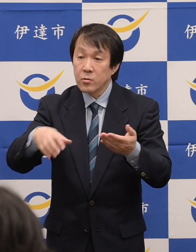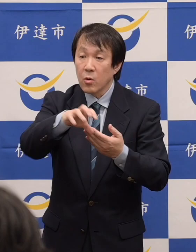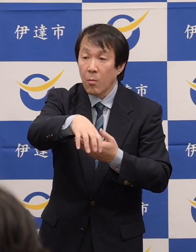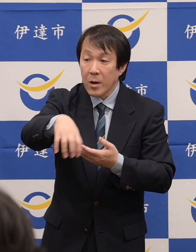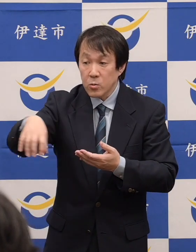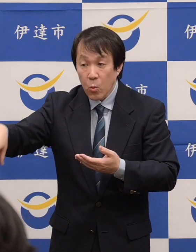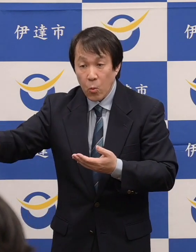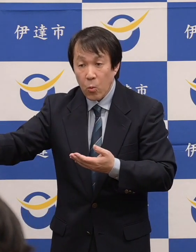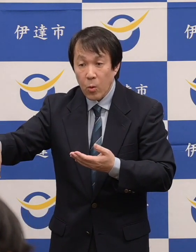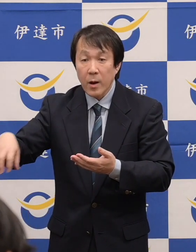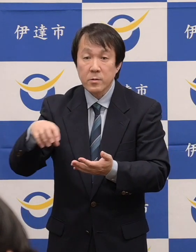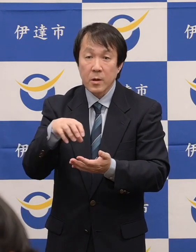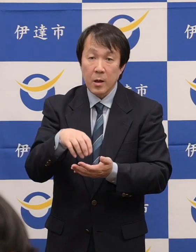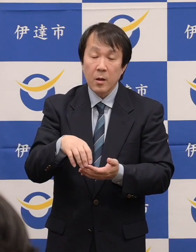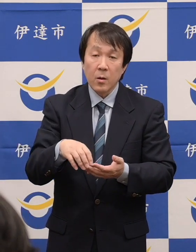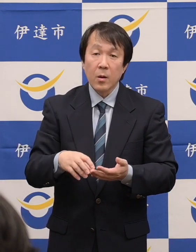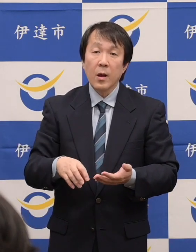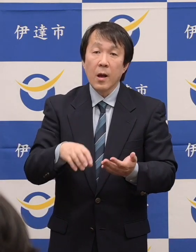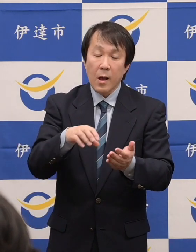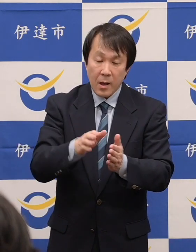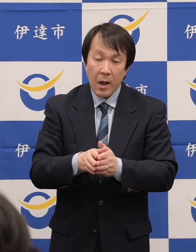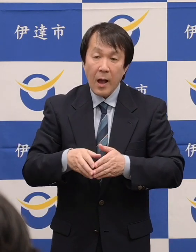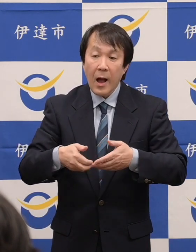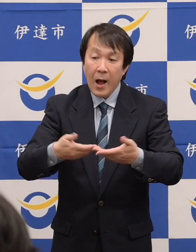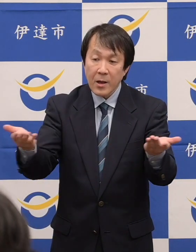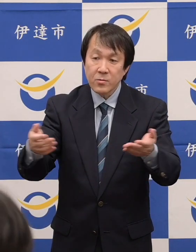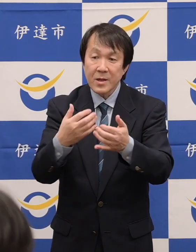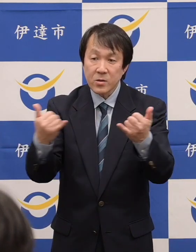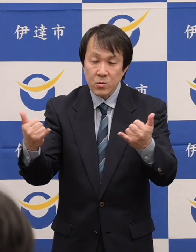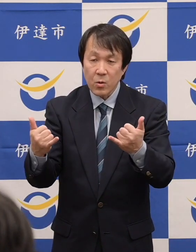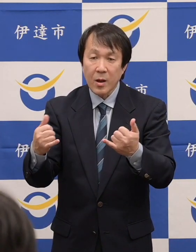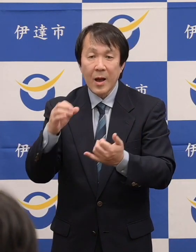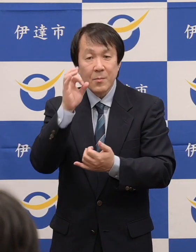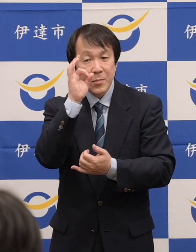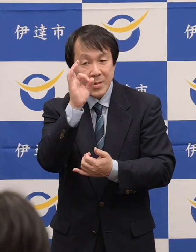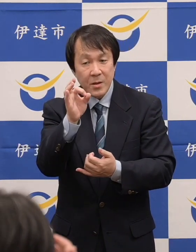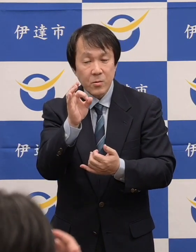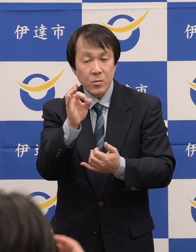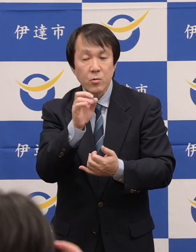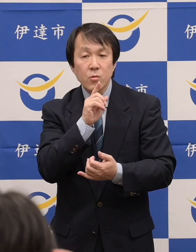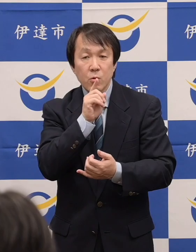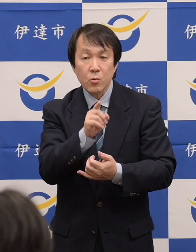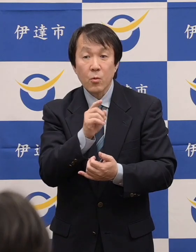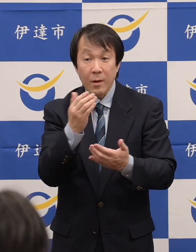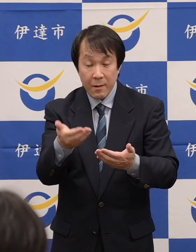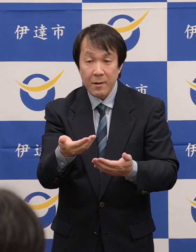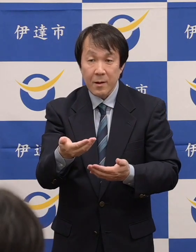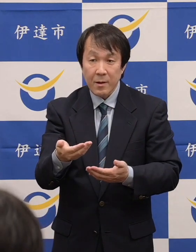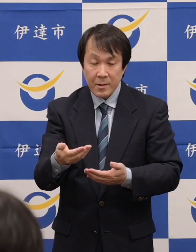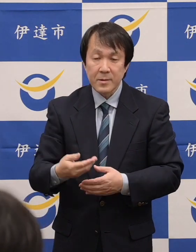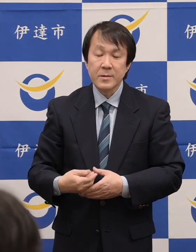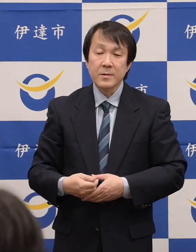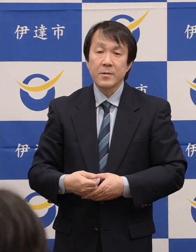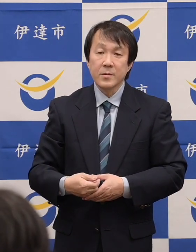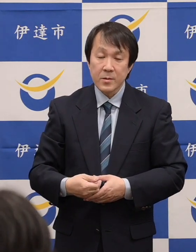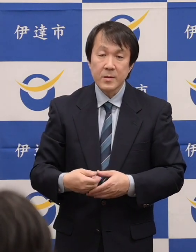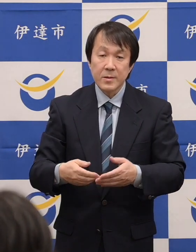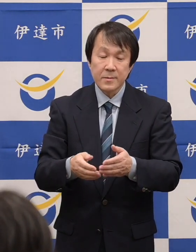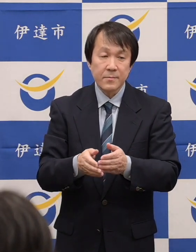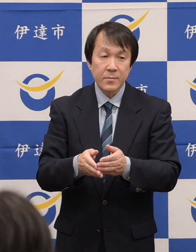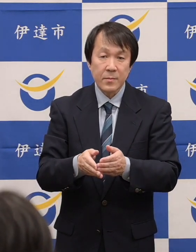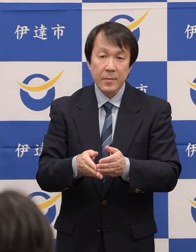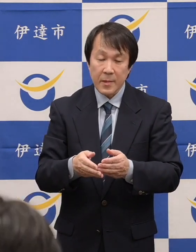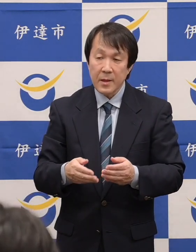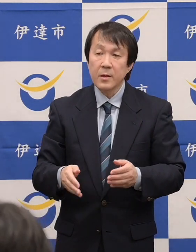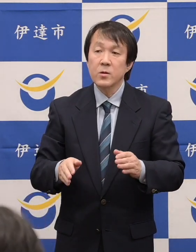はいわゆる配置したものを見れるという形なのか、あの冊子を配るような形になるのか、どちらなんでしょうか。 あの冊子を